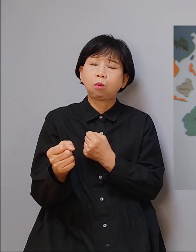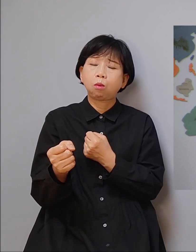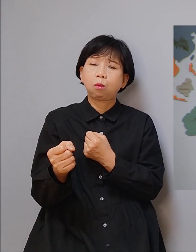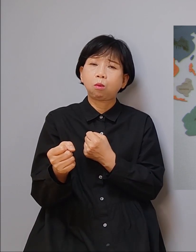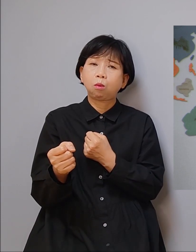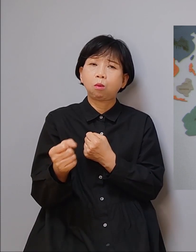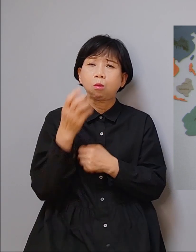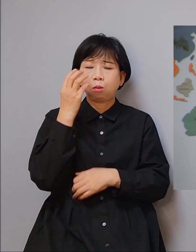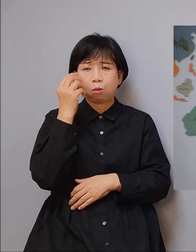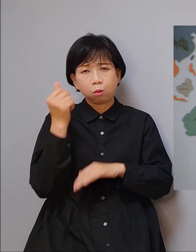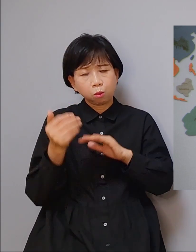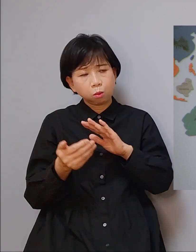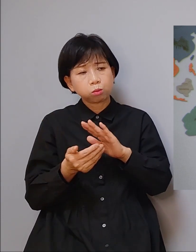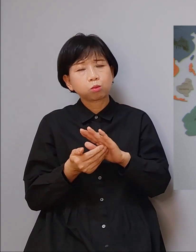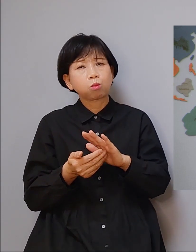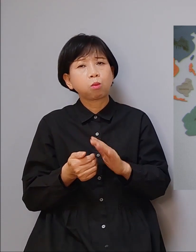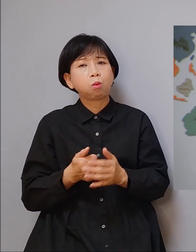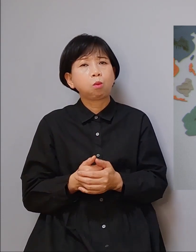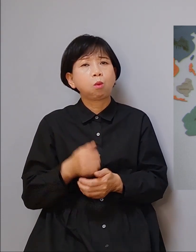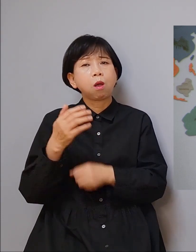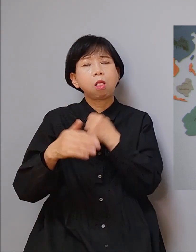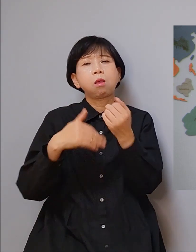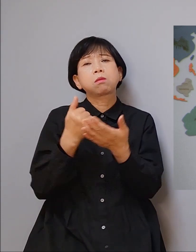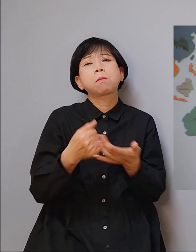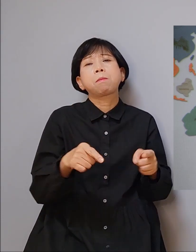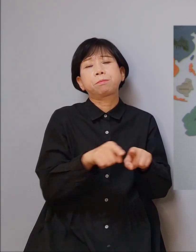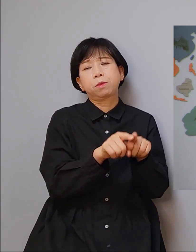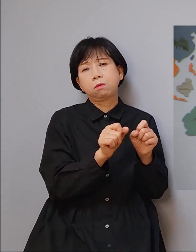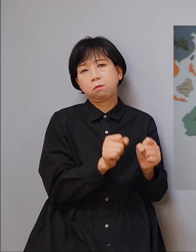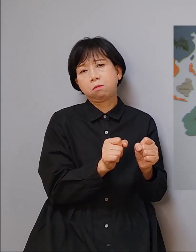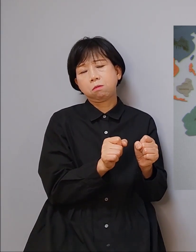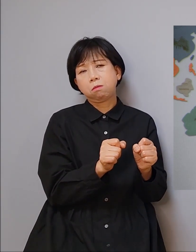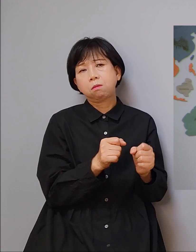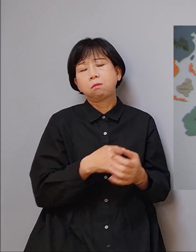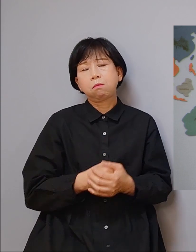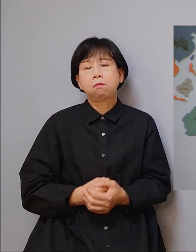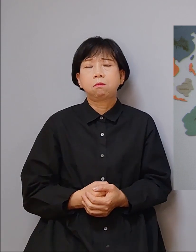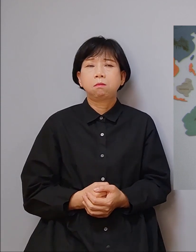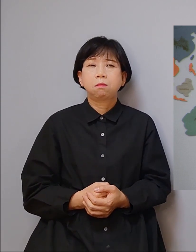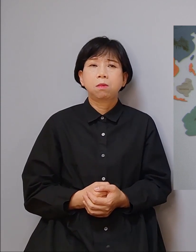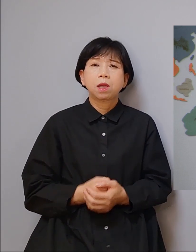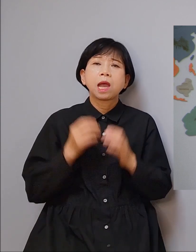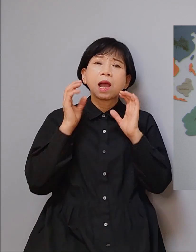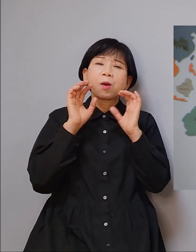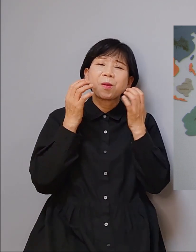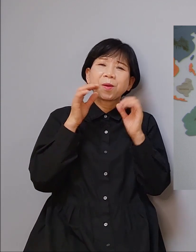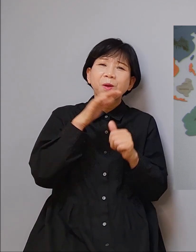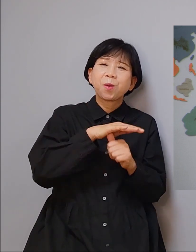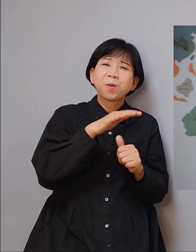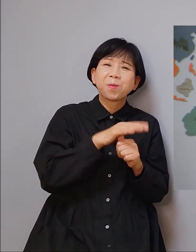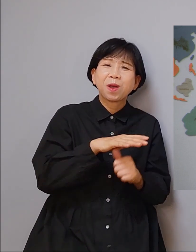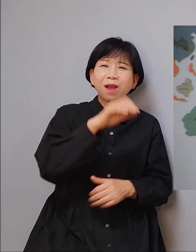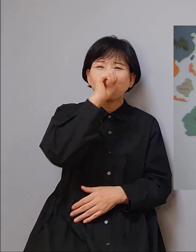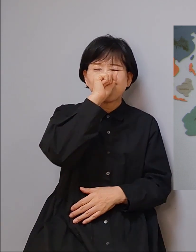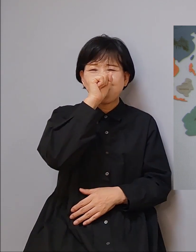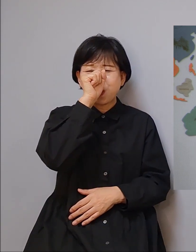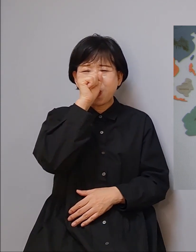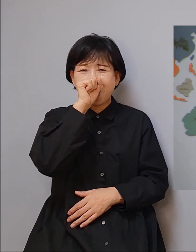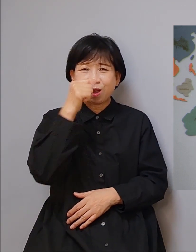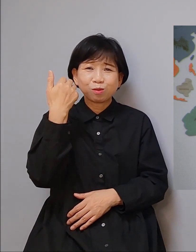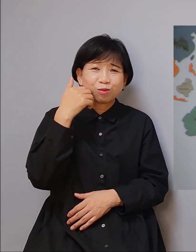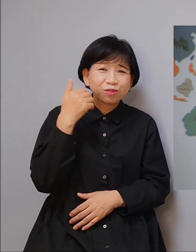아이들이 좋아하는 공주 이야기가 많은데 그 가운데 신데렐라를 아십니까?